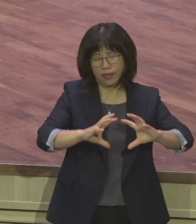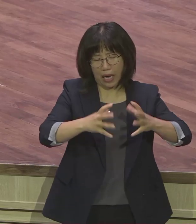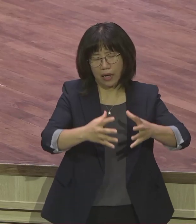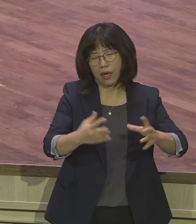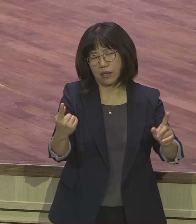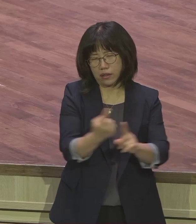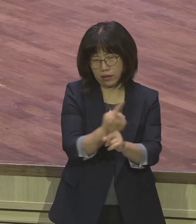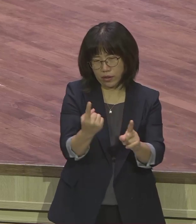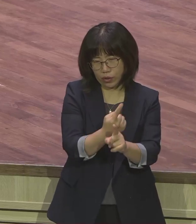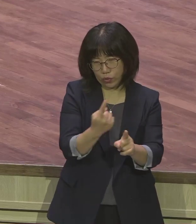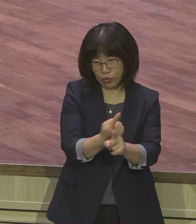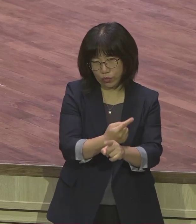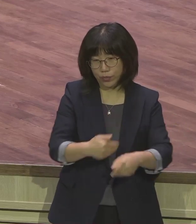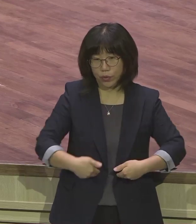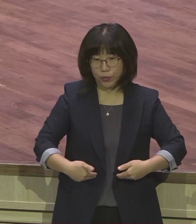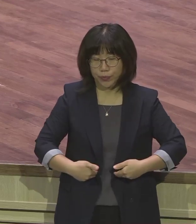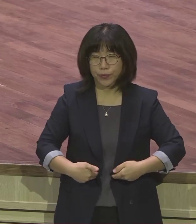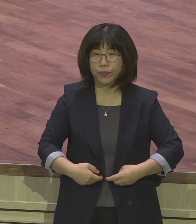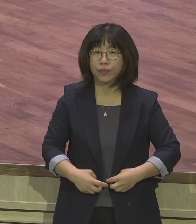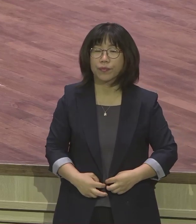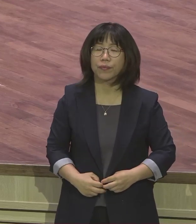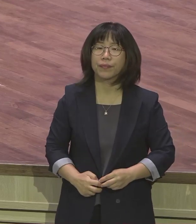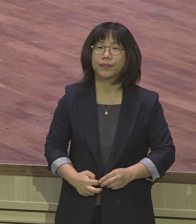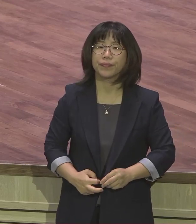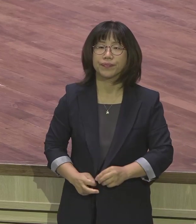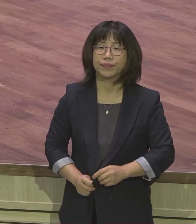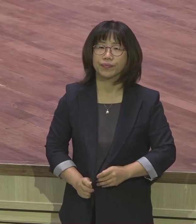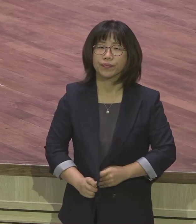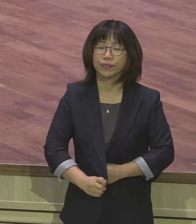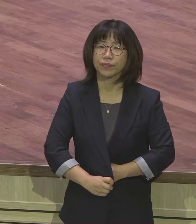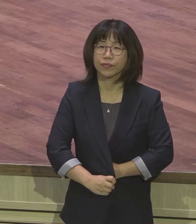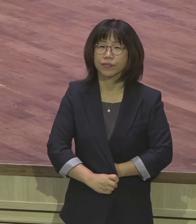치유받을 대상이란 말이에요. 영적이 가장 중요한 거라고.